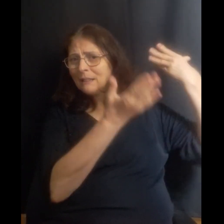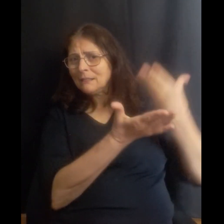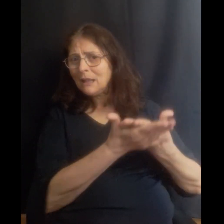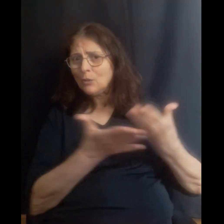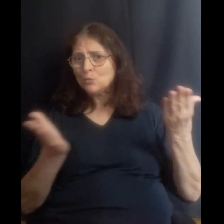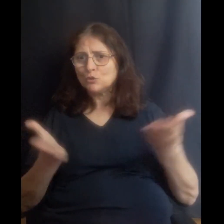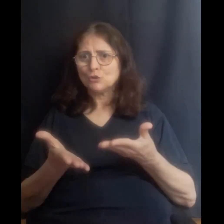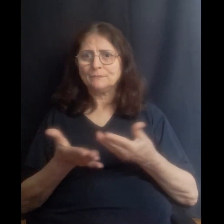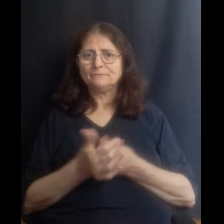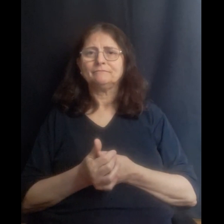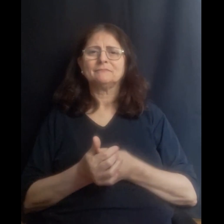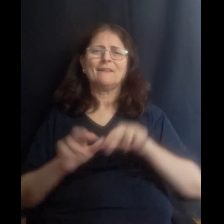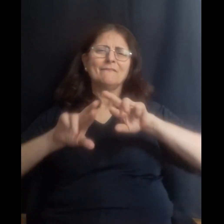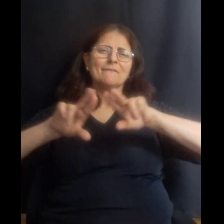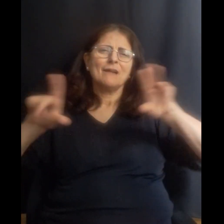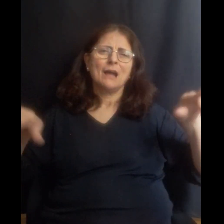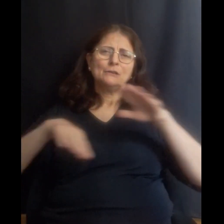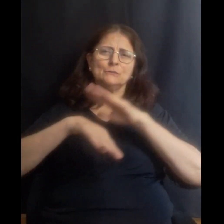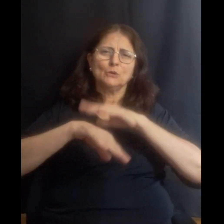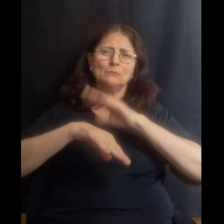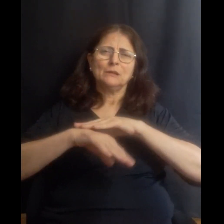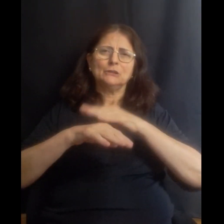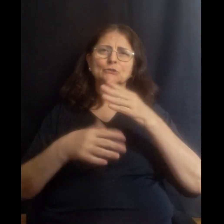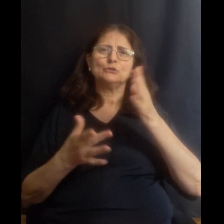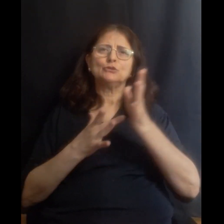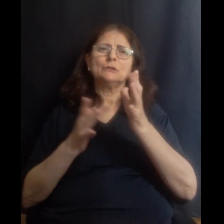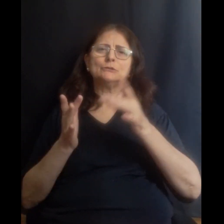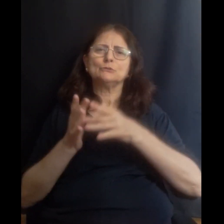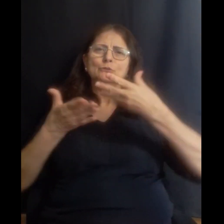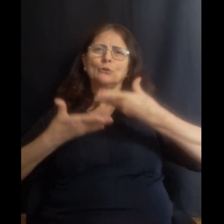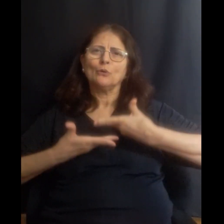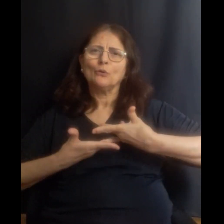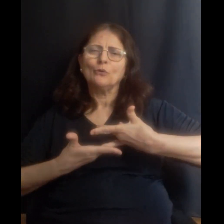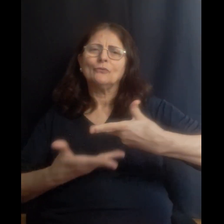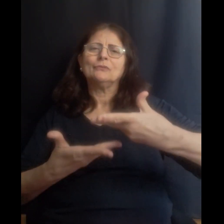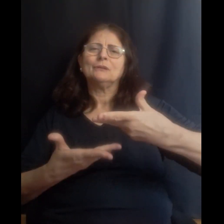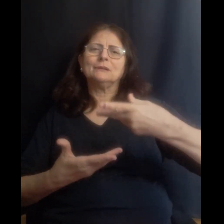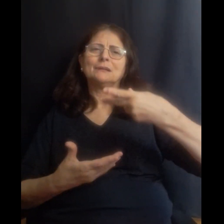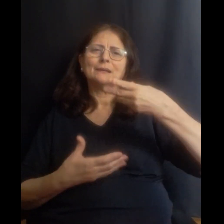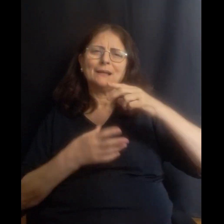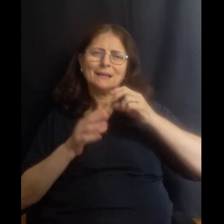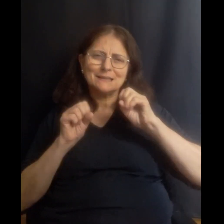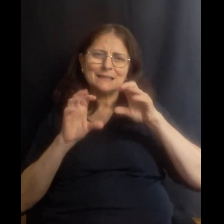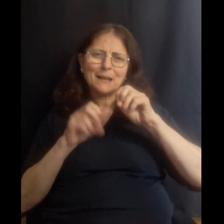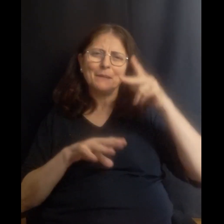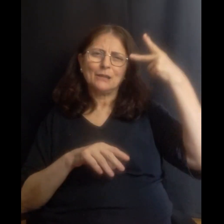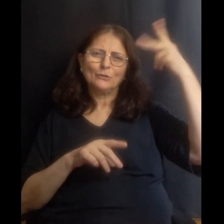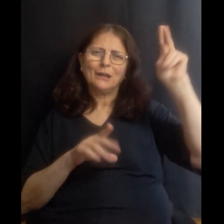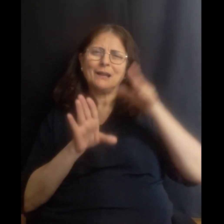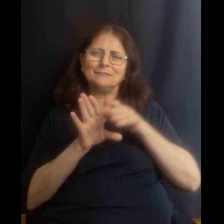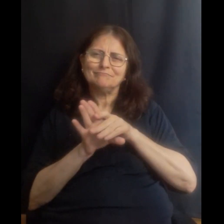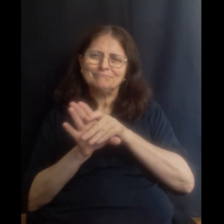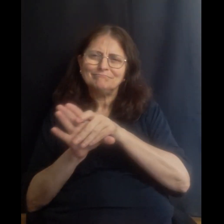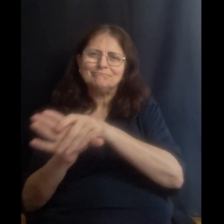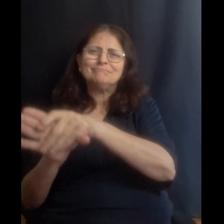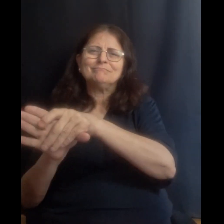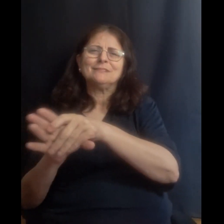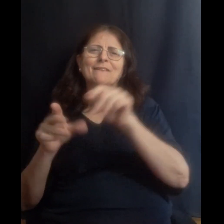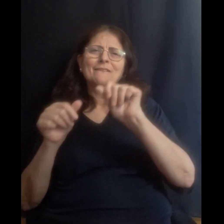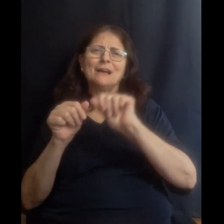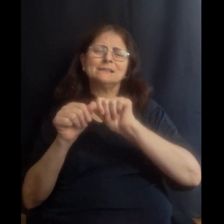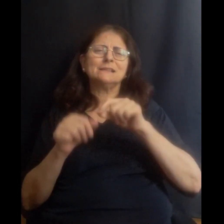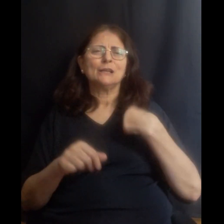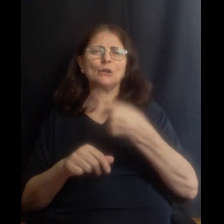hoje. Em vários momentos, Jesus nos convida a seguir os seus ensinamentos e a